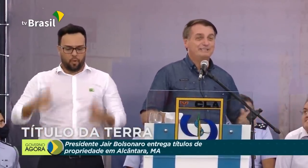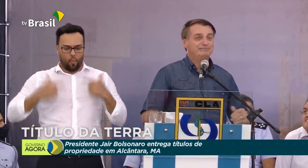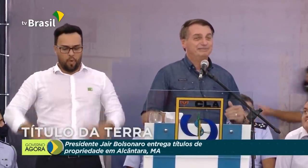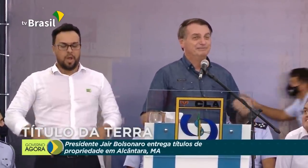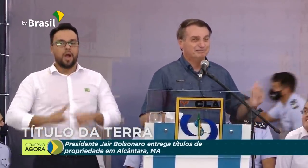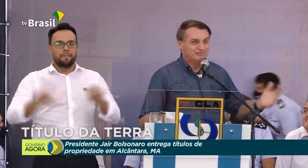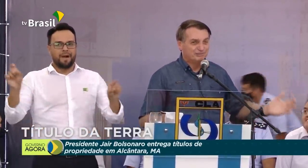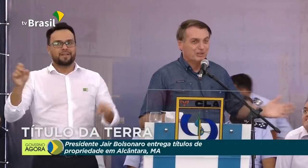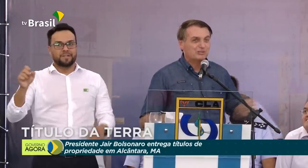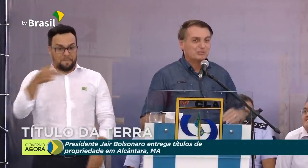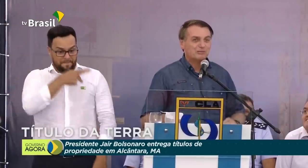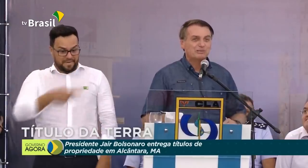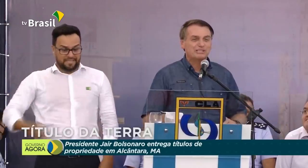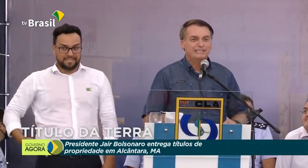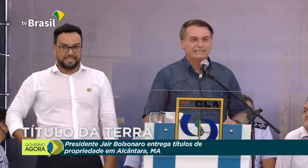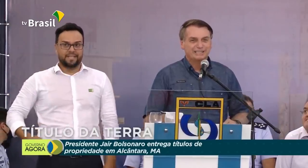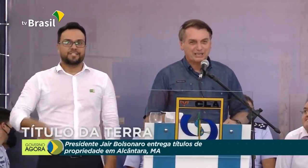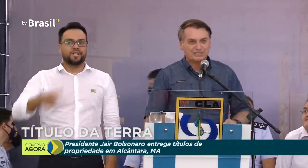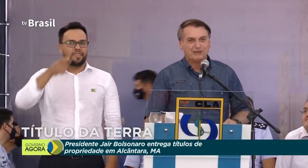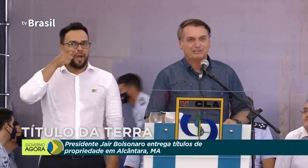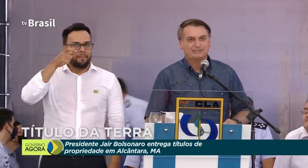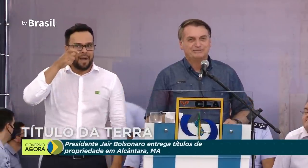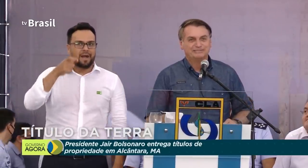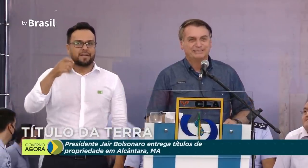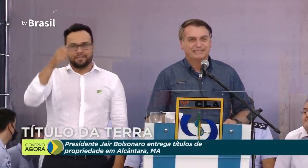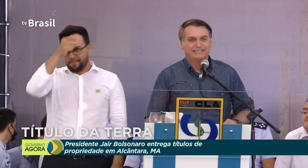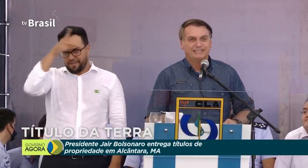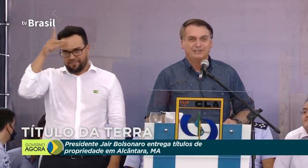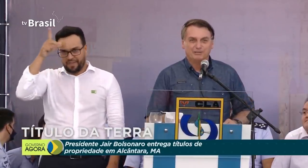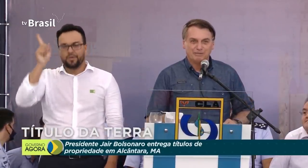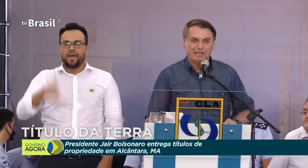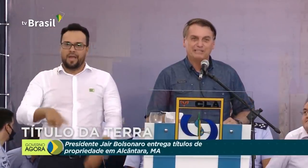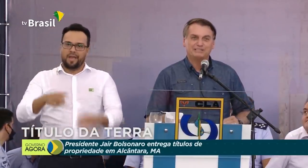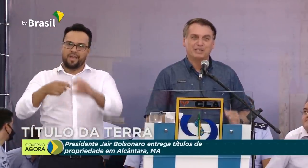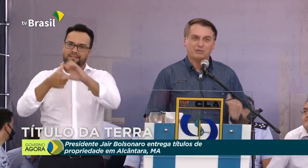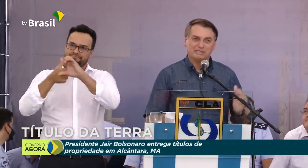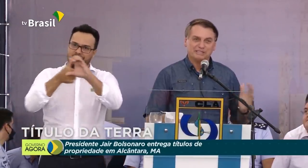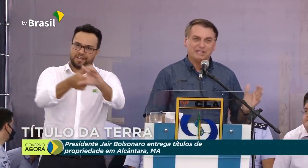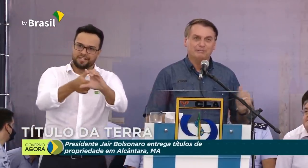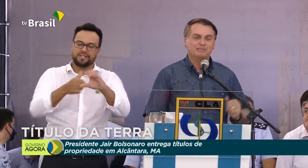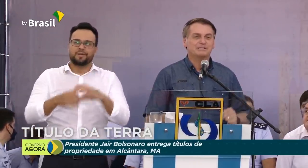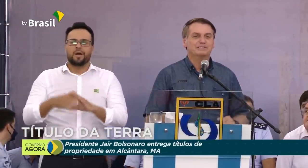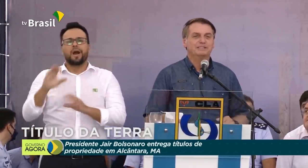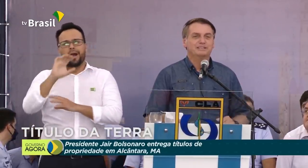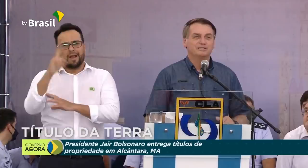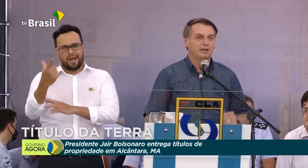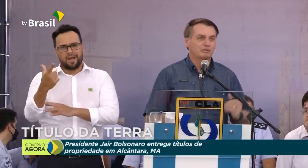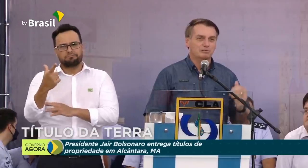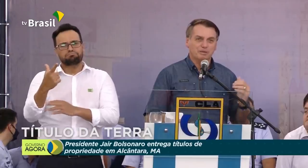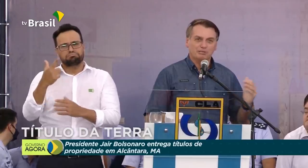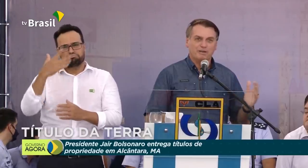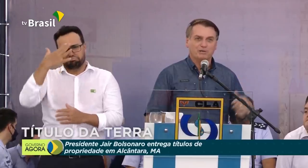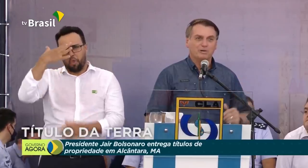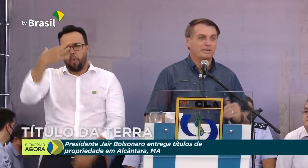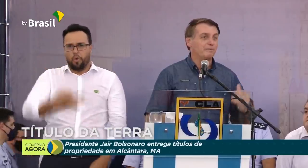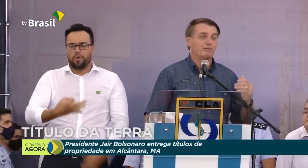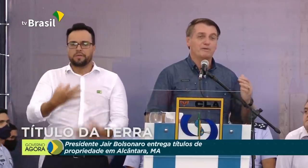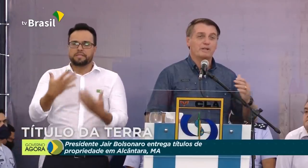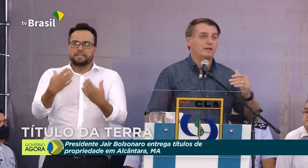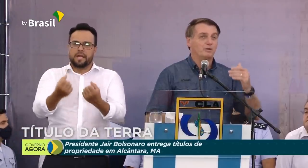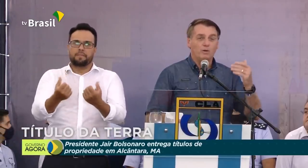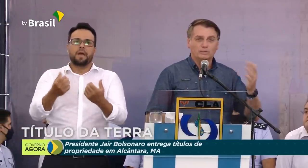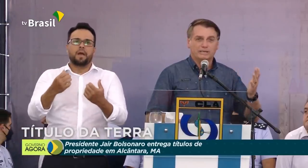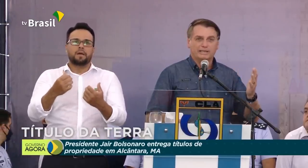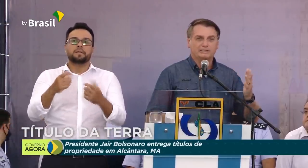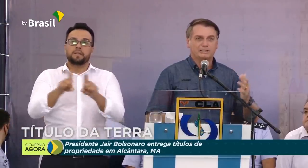Damares, nós somos cristãos. E, obviamente, reconhecemos e damos o mesmo valor a quem